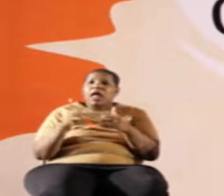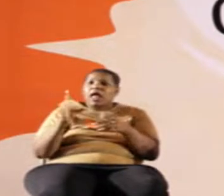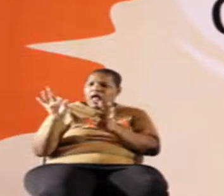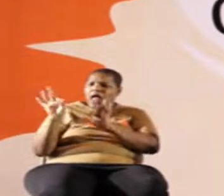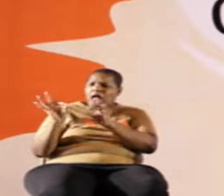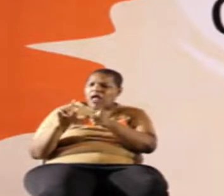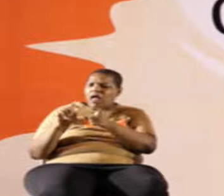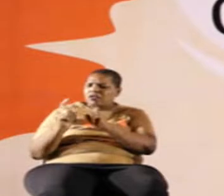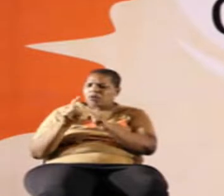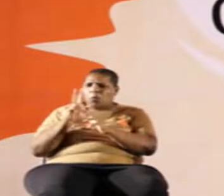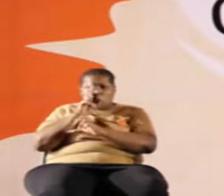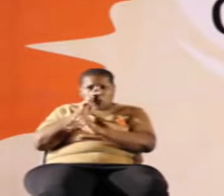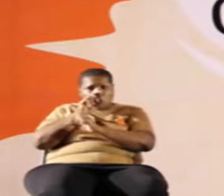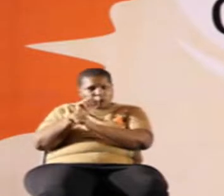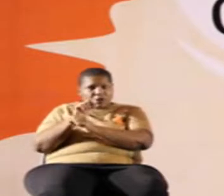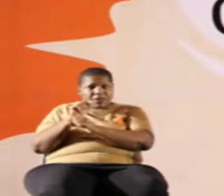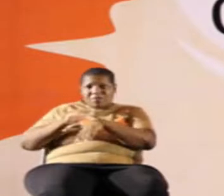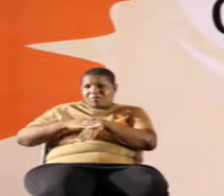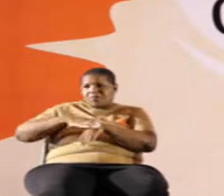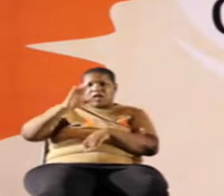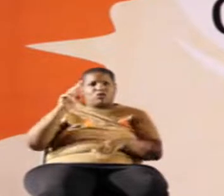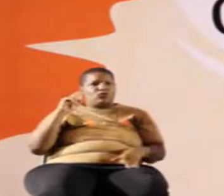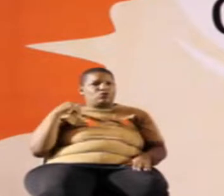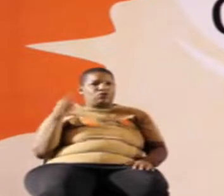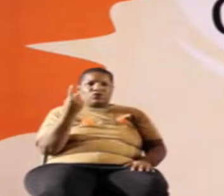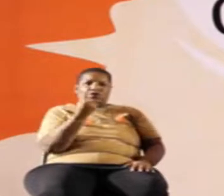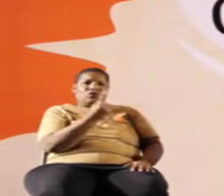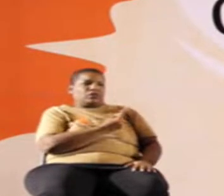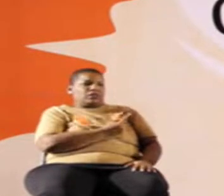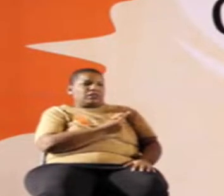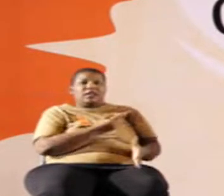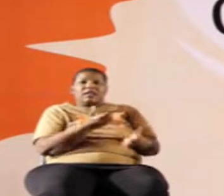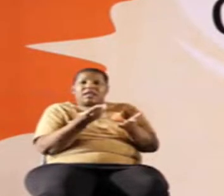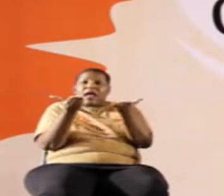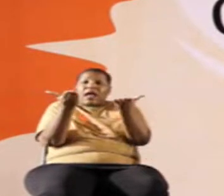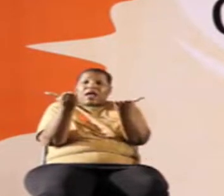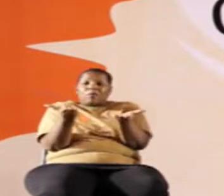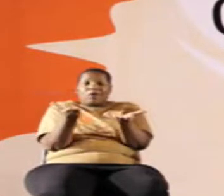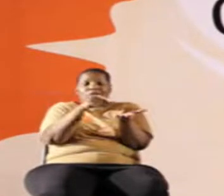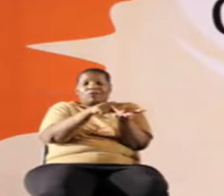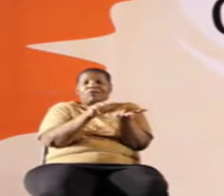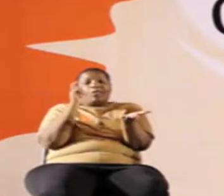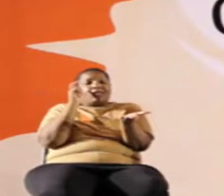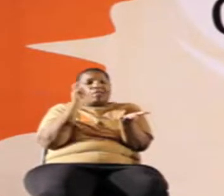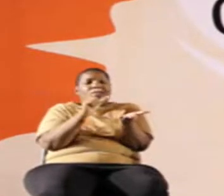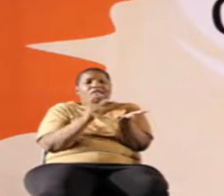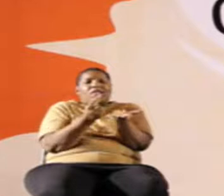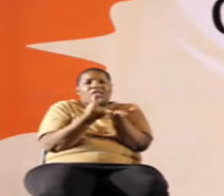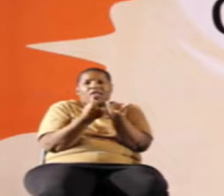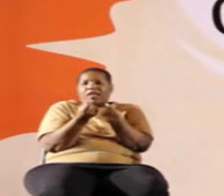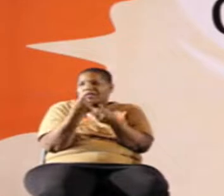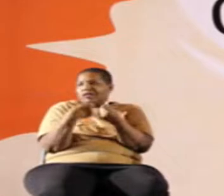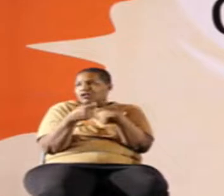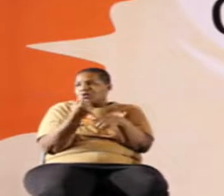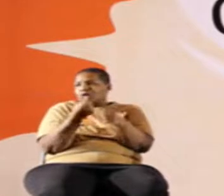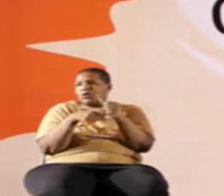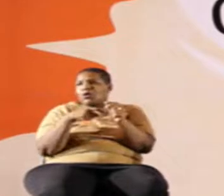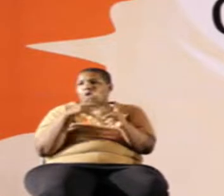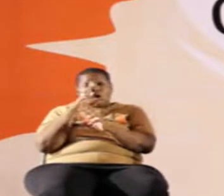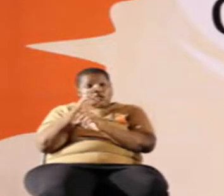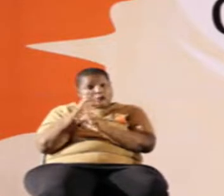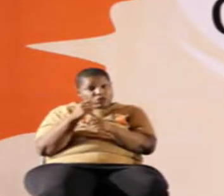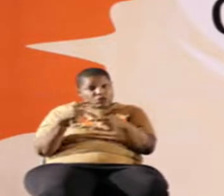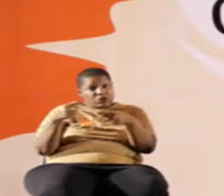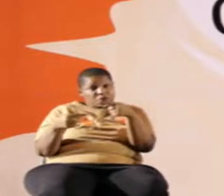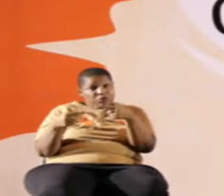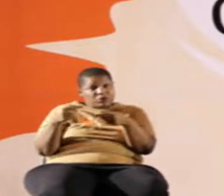administrado por poderes além de nós, né? Poderes que estão na mão dos interesses, dos negócios e da força